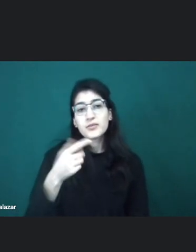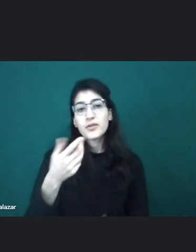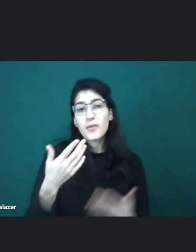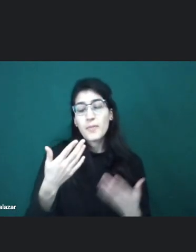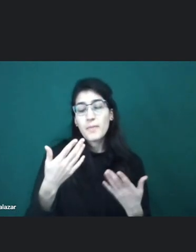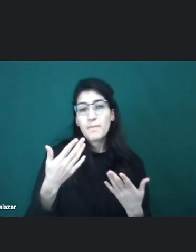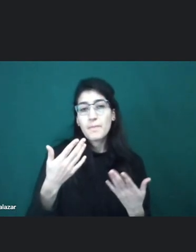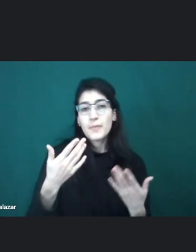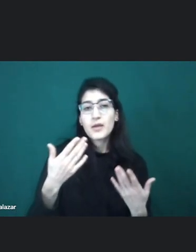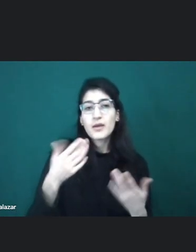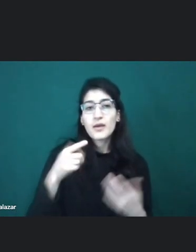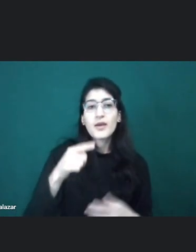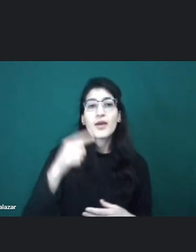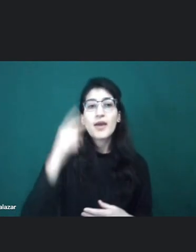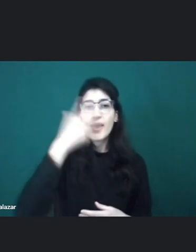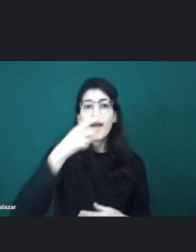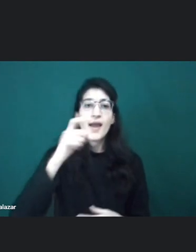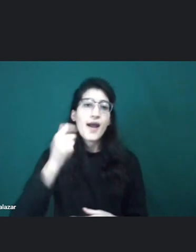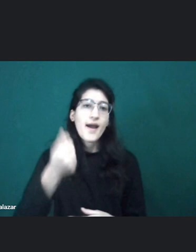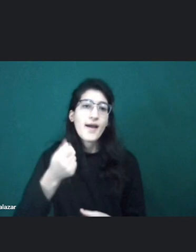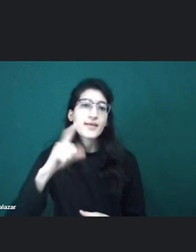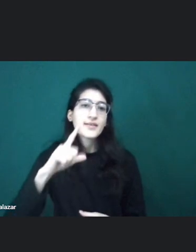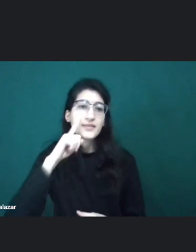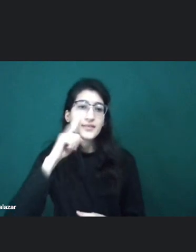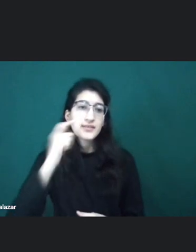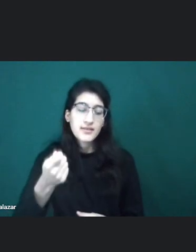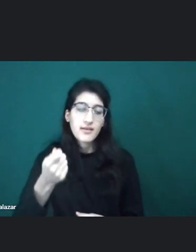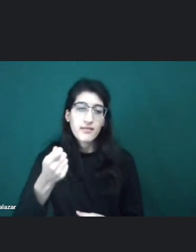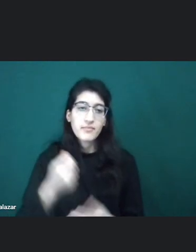esto indica ese movimiento.